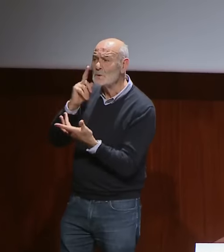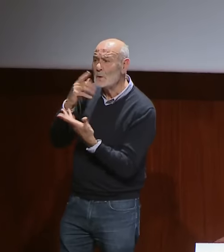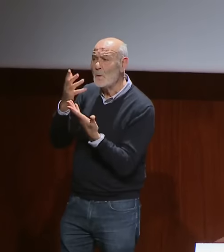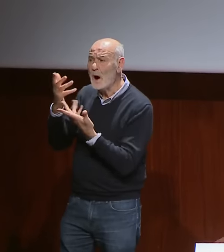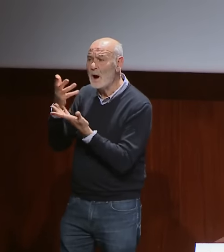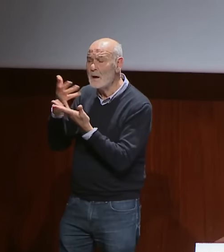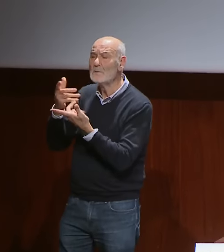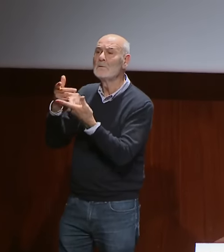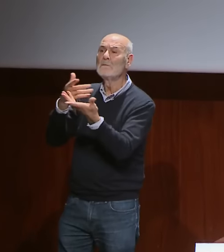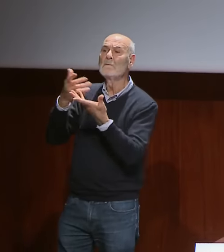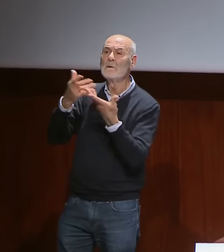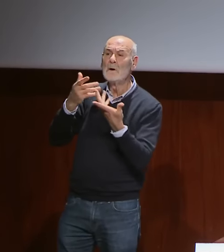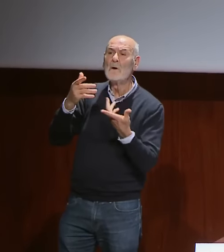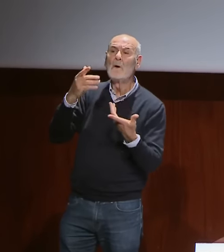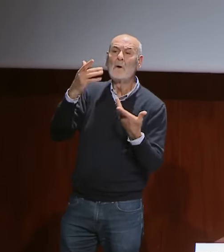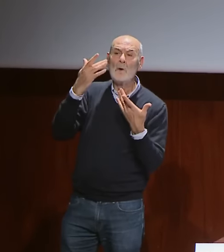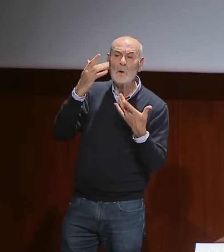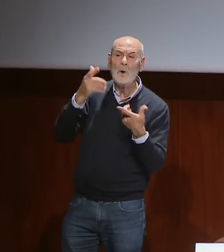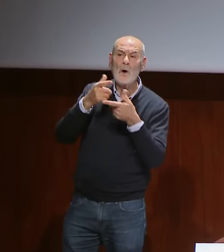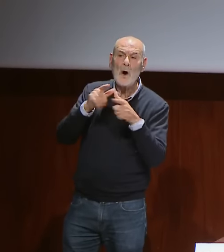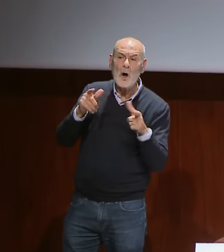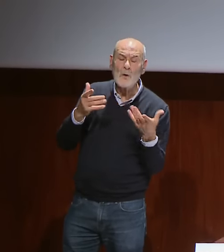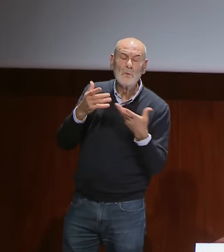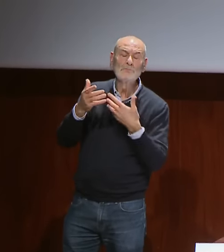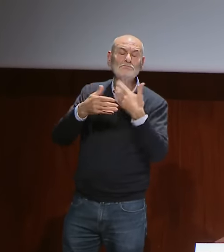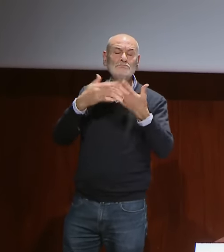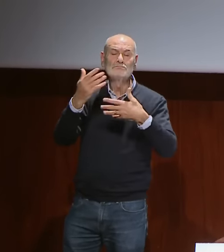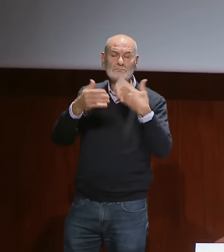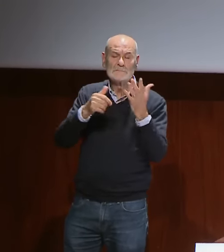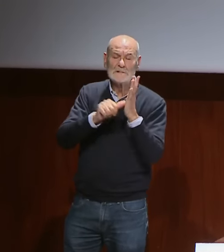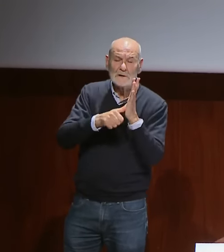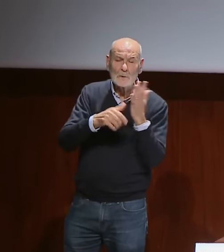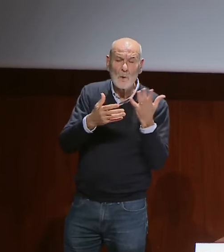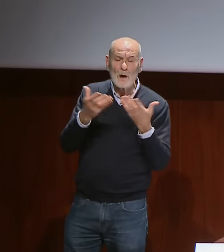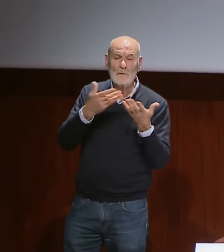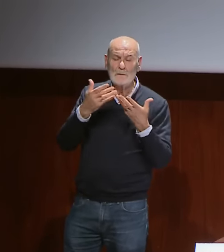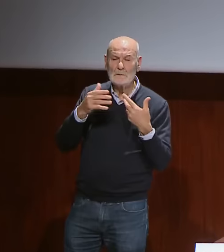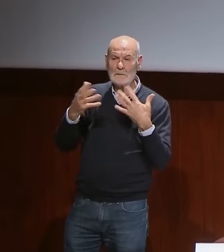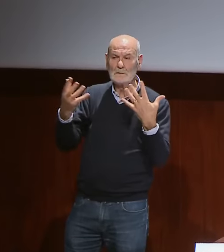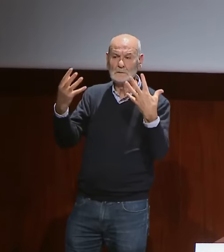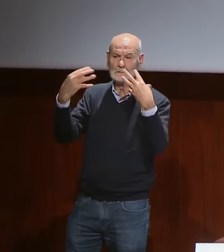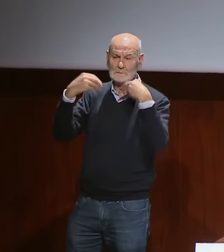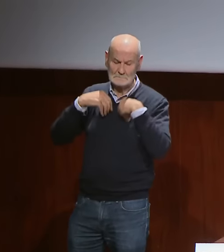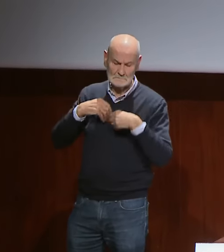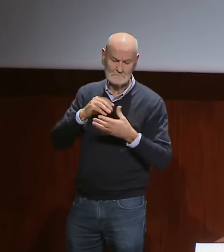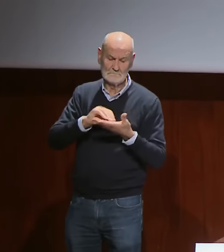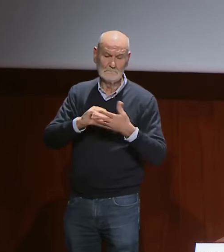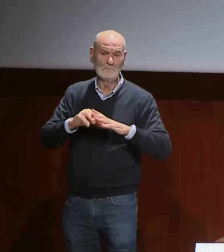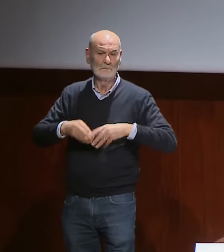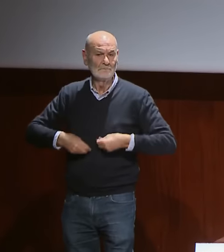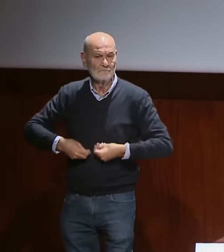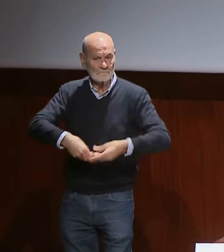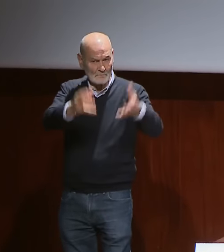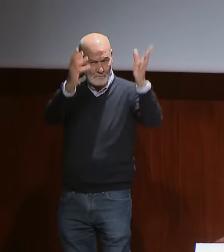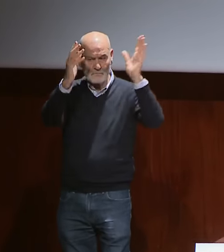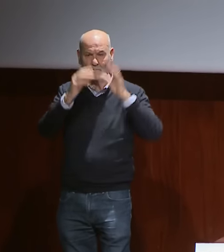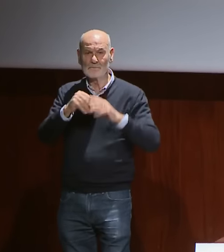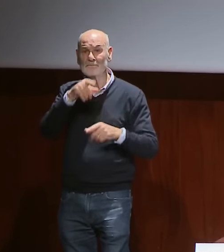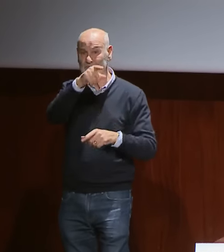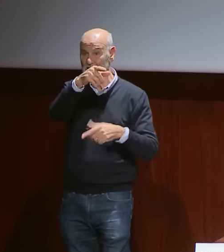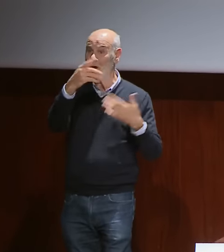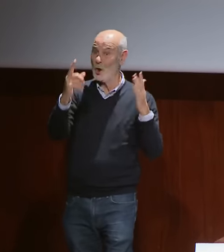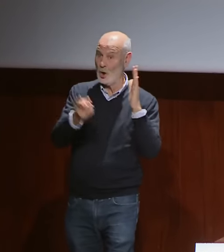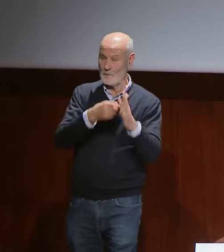et les échanges avec ces personnes sur des questions de langue, d'identité, de culture, que j'ai